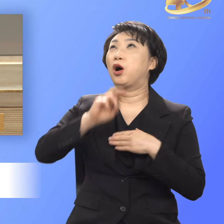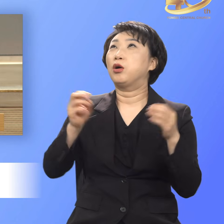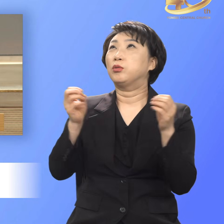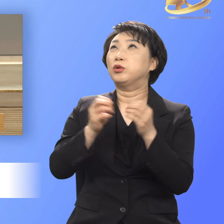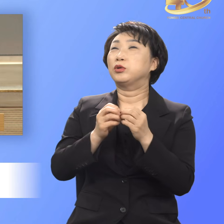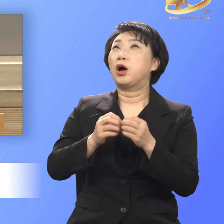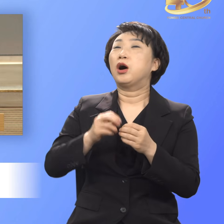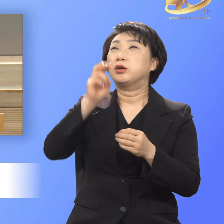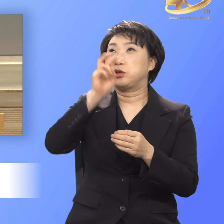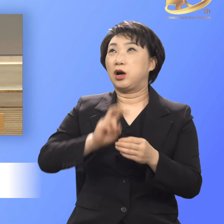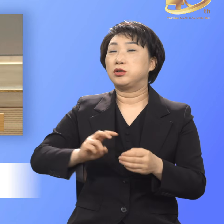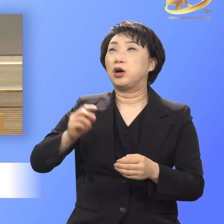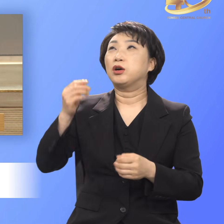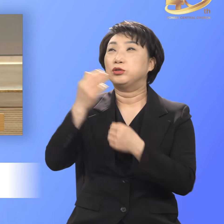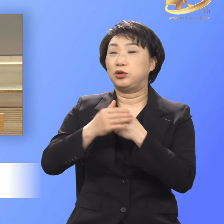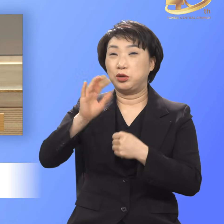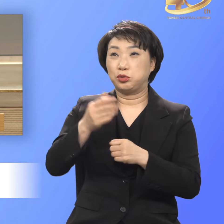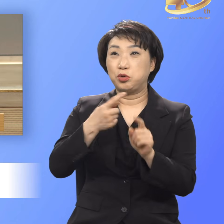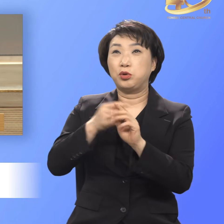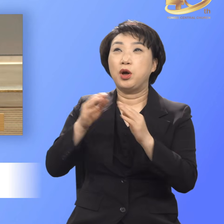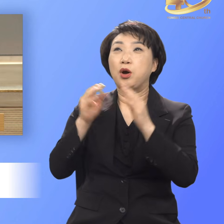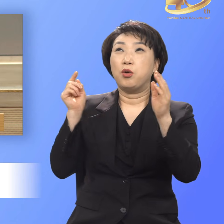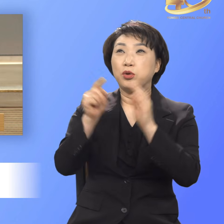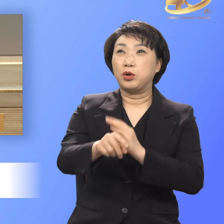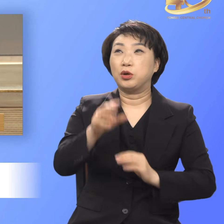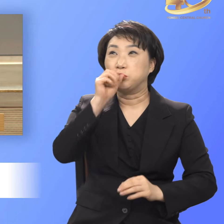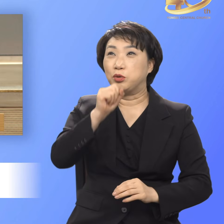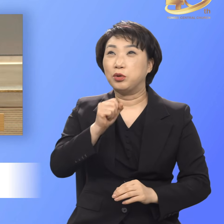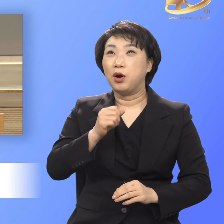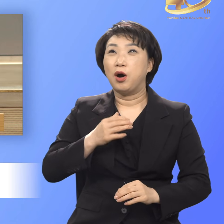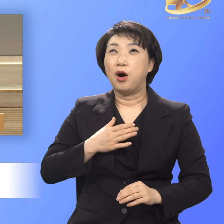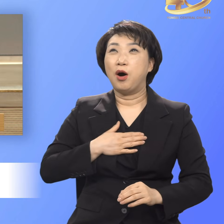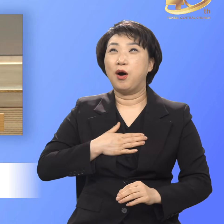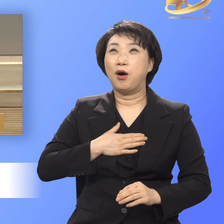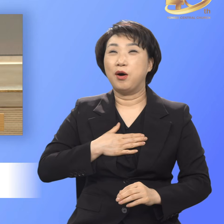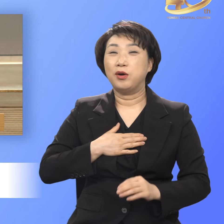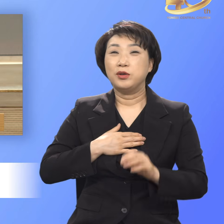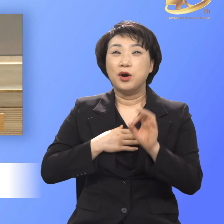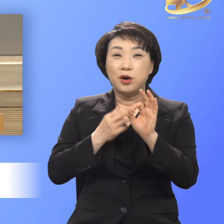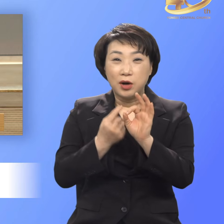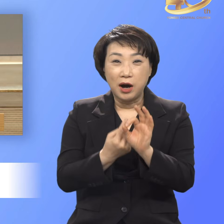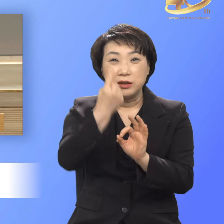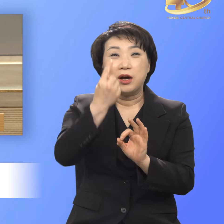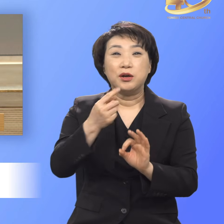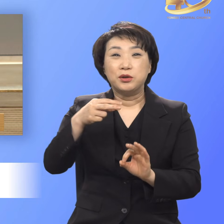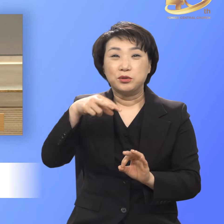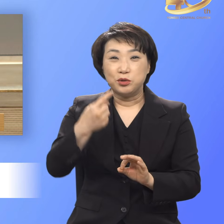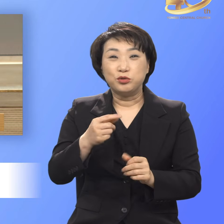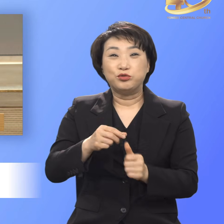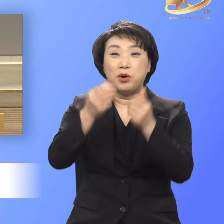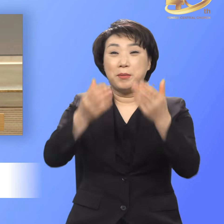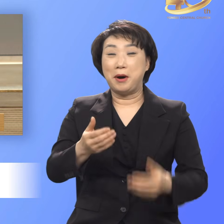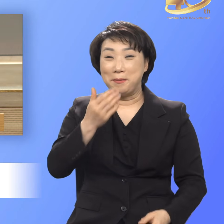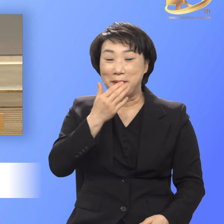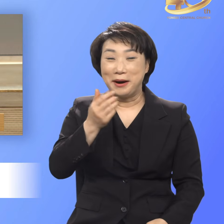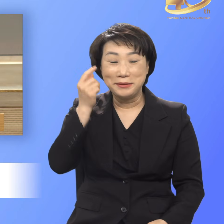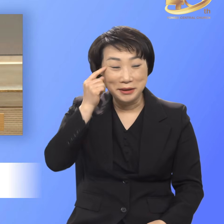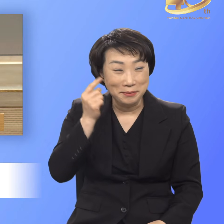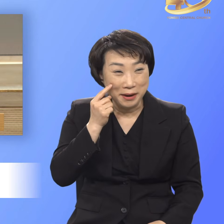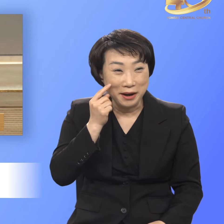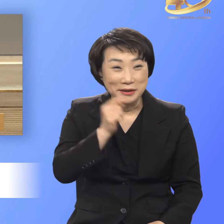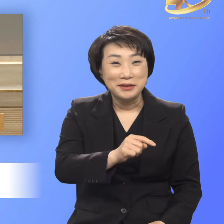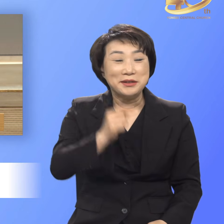되고 교회 오니까 좋네. 뭔가 그래도 열이 하나라도 구원받을 수 있다면 그 사람의